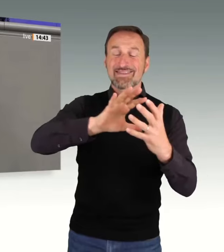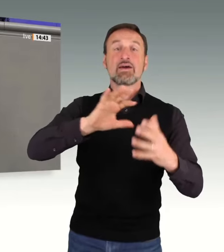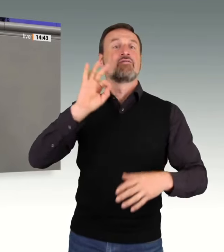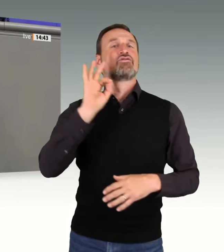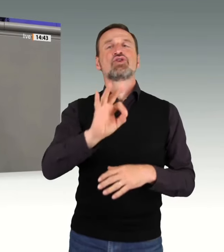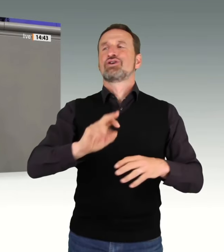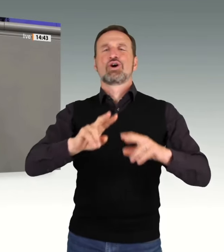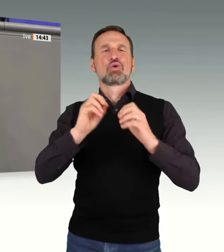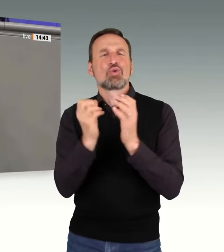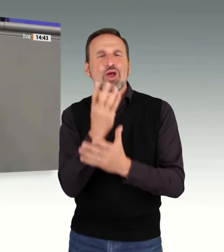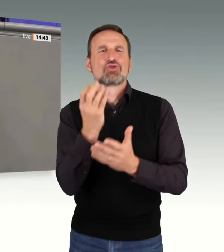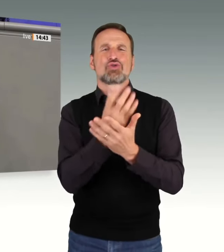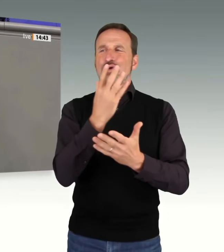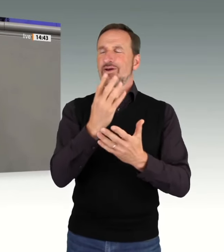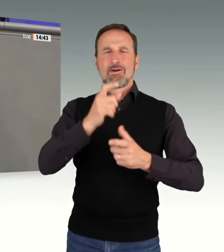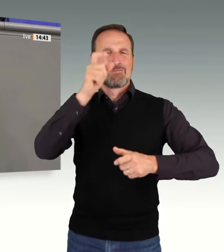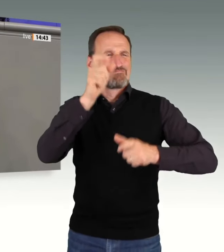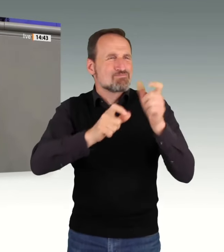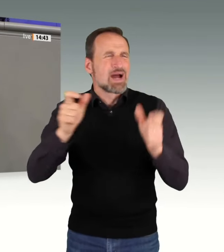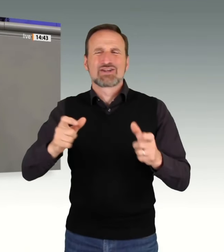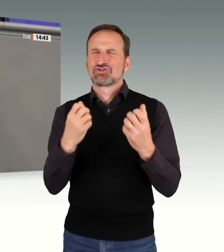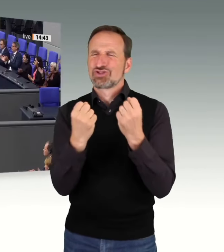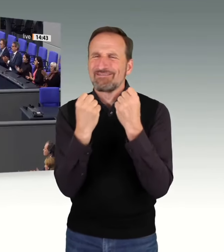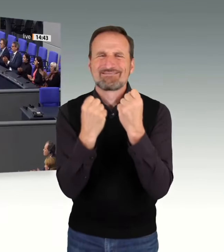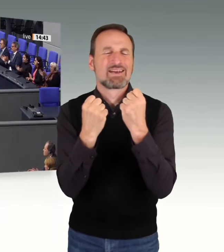sein. Und ich bin sicher,